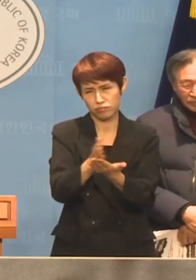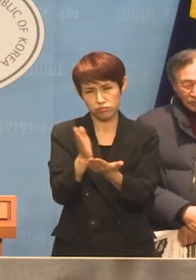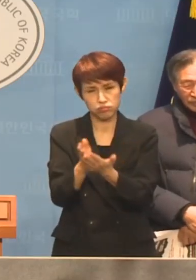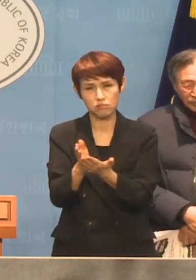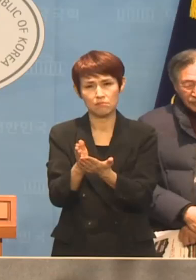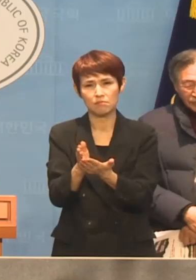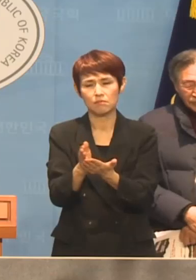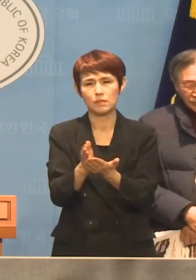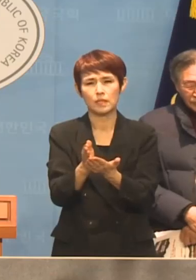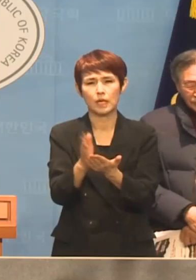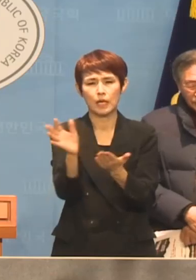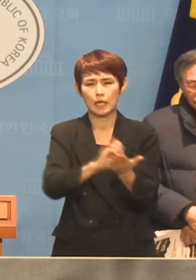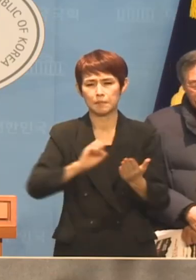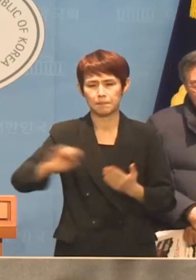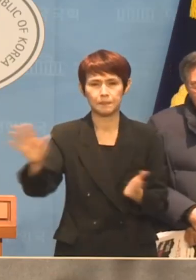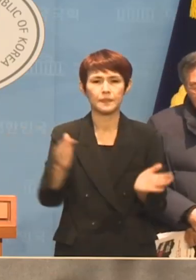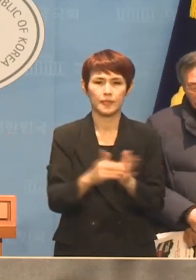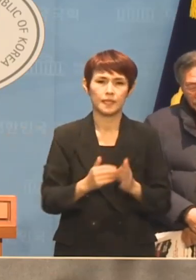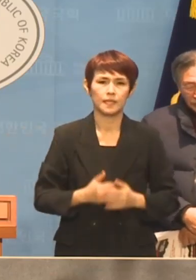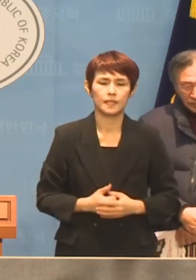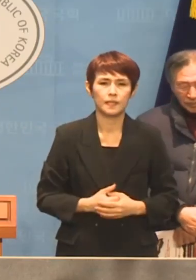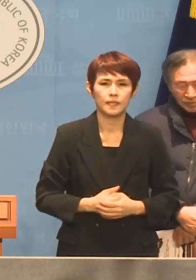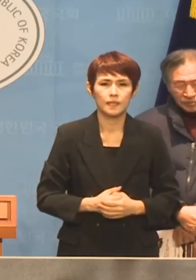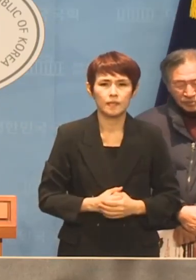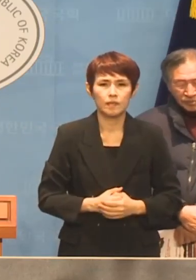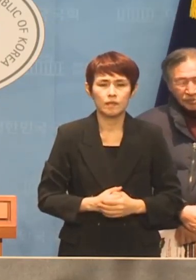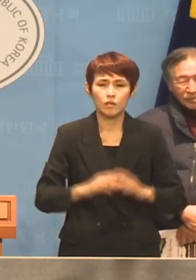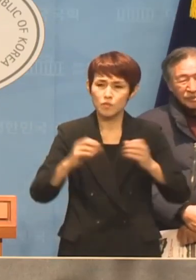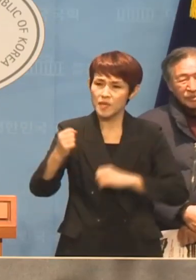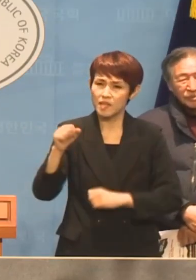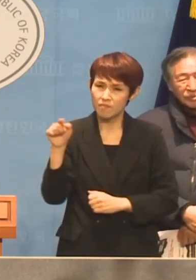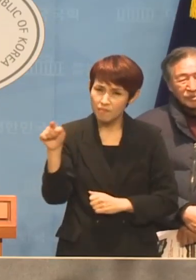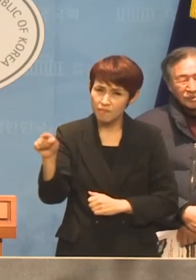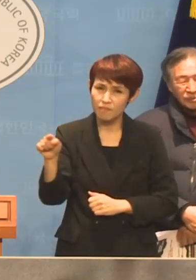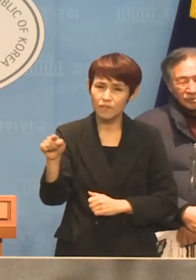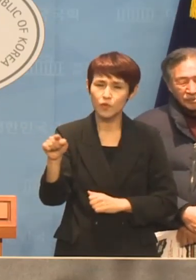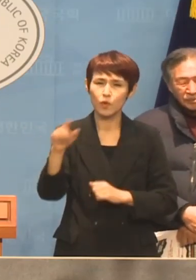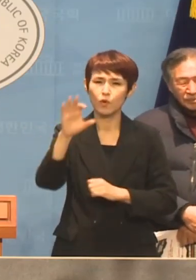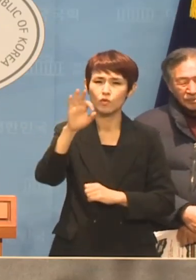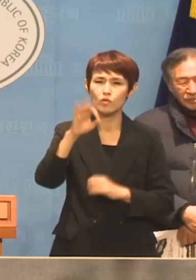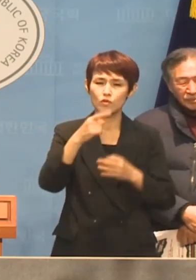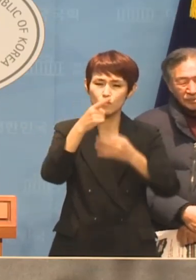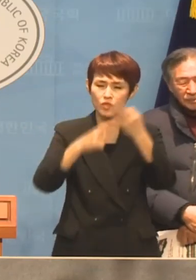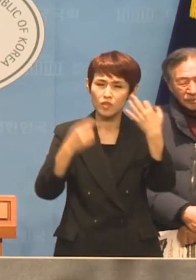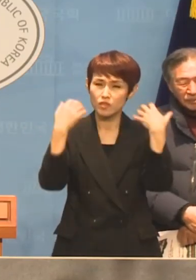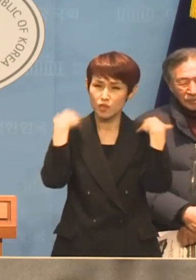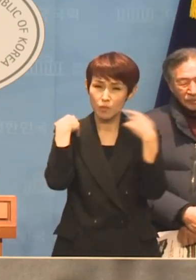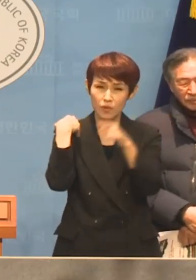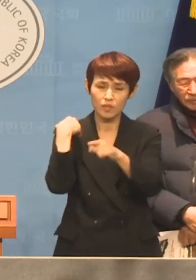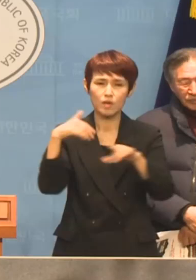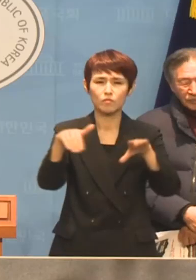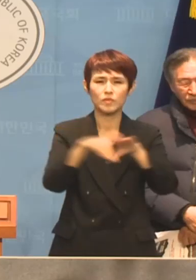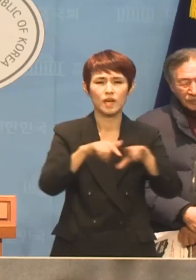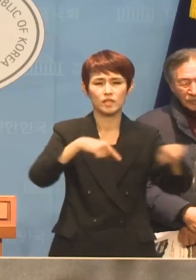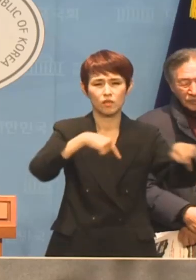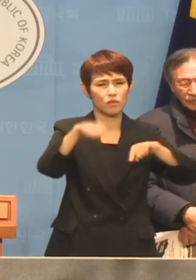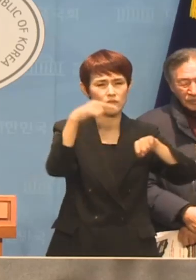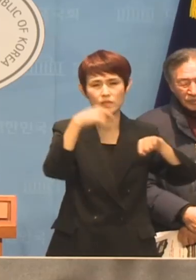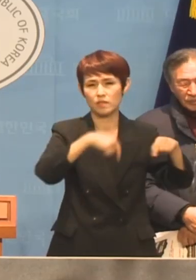줄줄이 폐기되거나 무력화되었다. 국민의힘과 윤석열 정권의 문화정책 역시